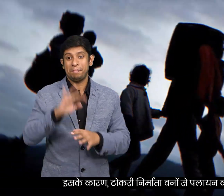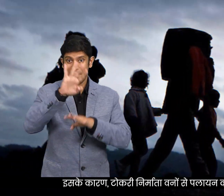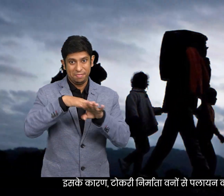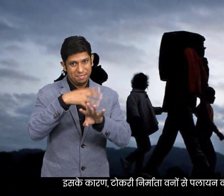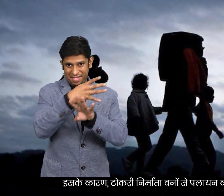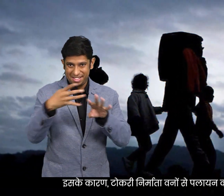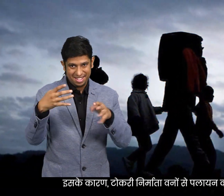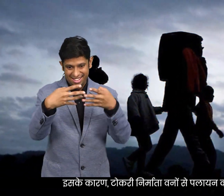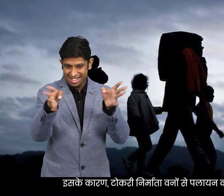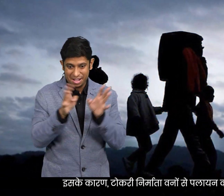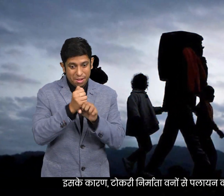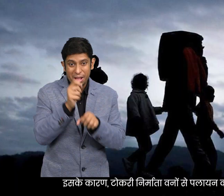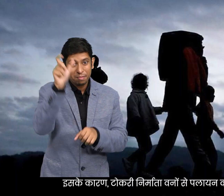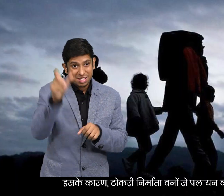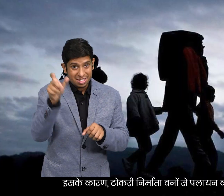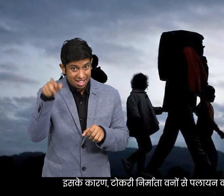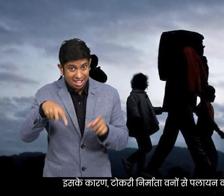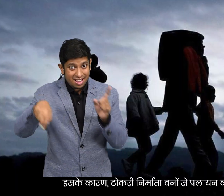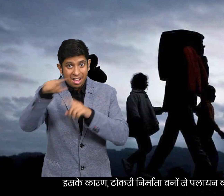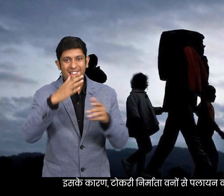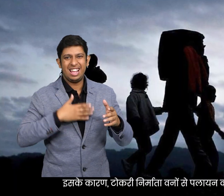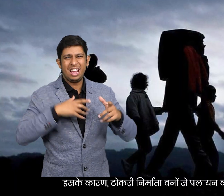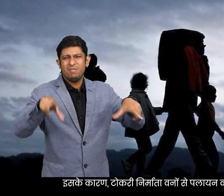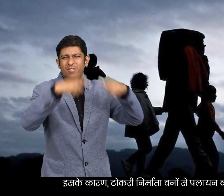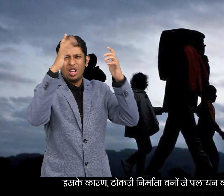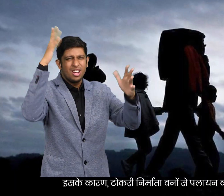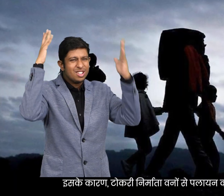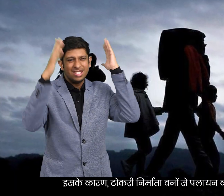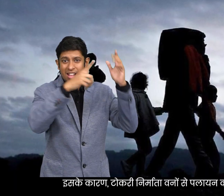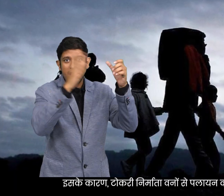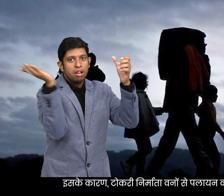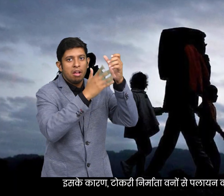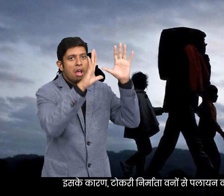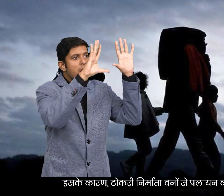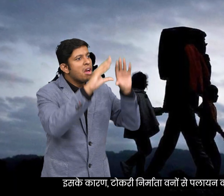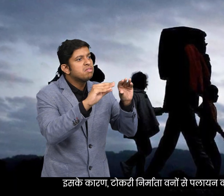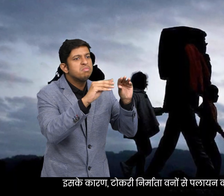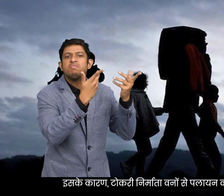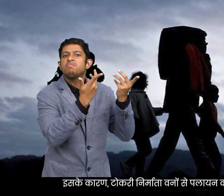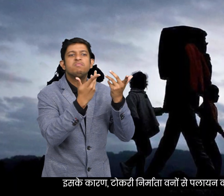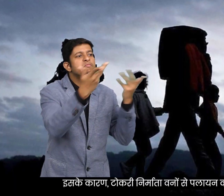इसके कारण टोकरी निर्माता वनों से पलायन करते हैं।